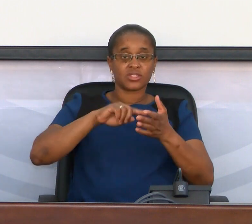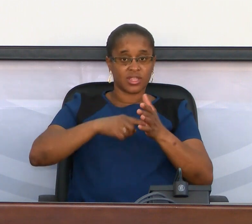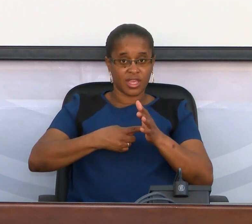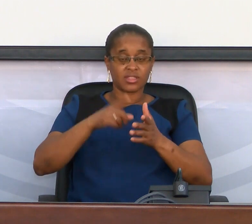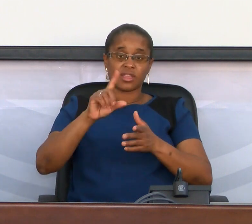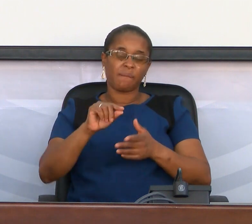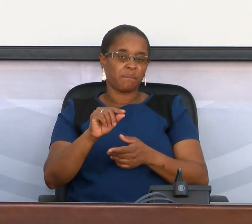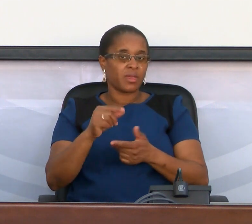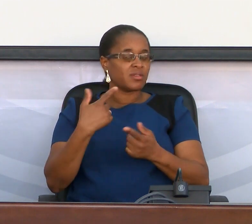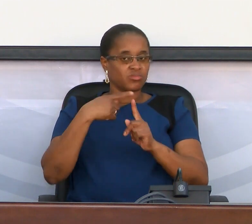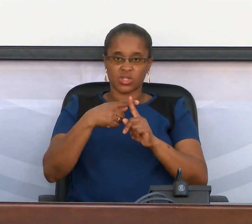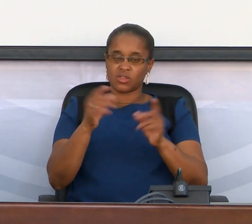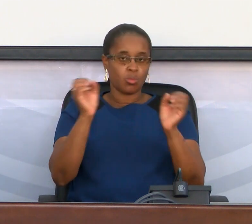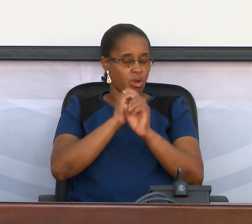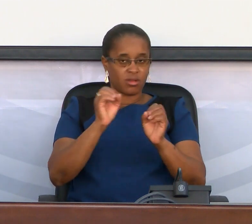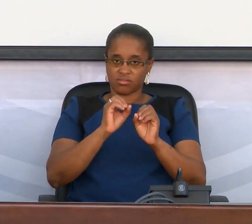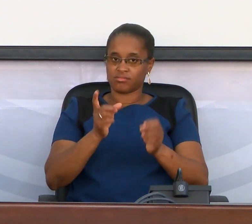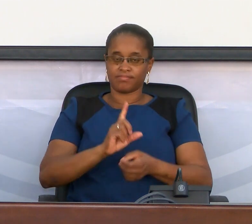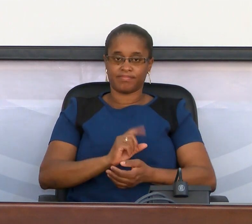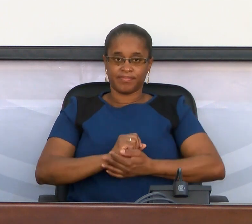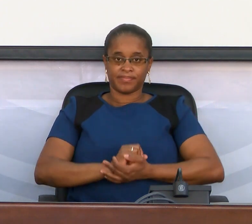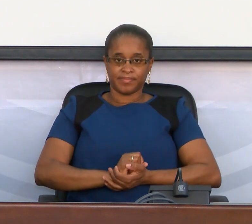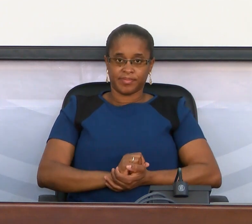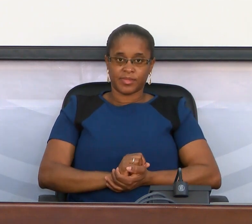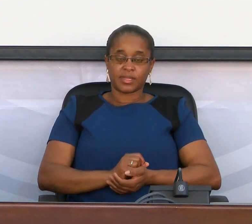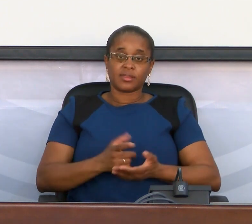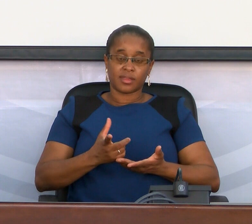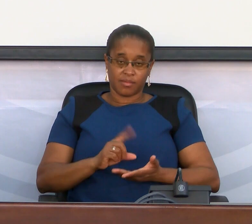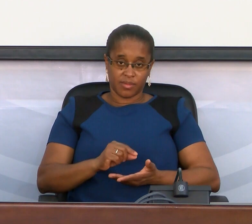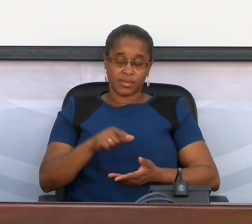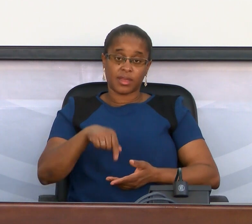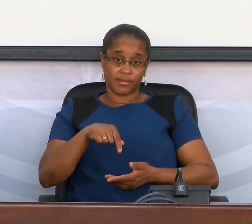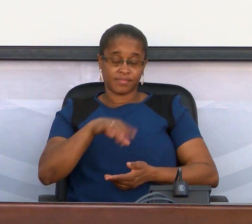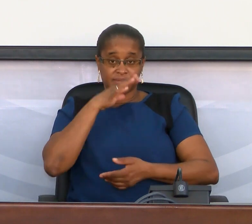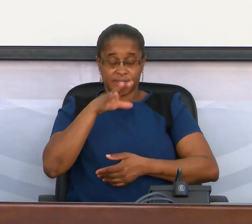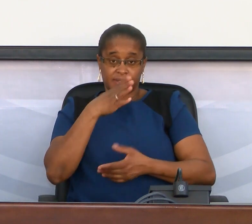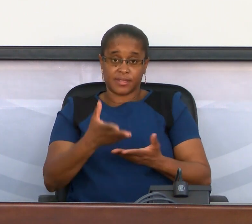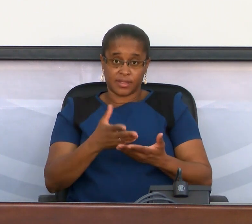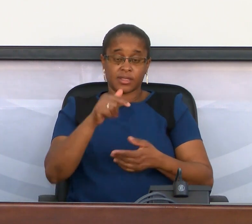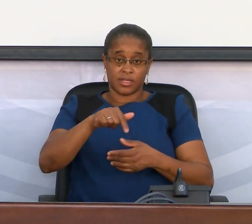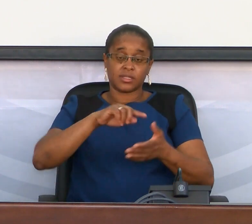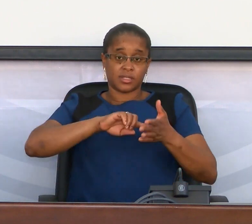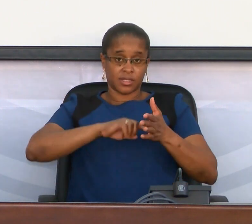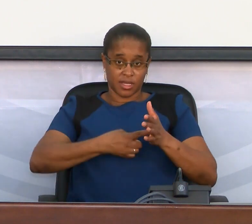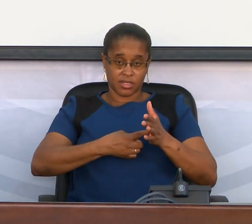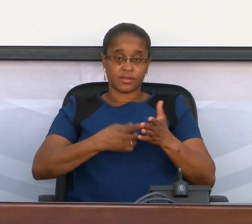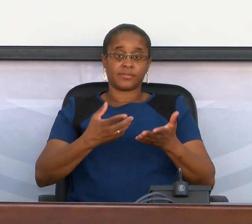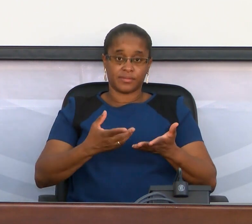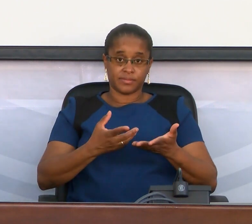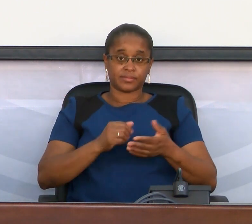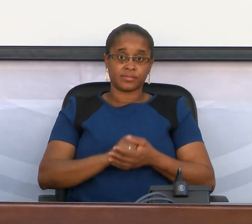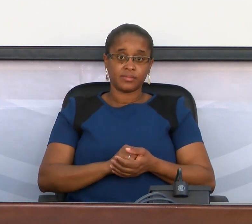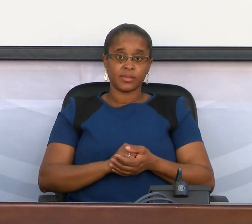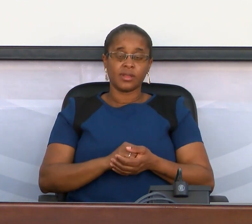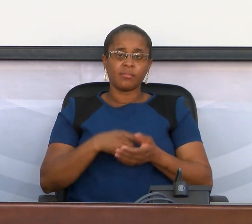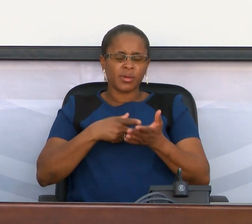aplicados também não encontraram nenhum resultado positivo. Vale aqui realçar que estes testes para pesquisa